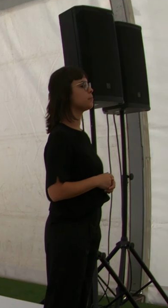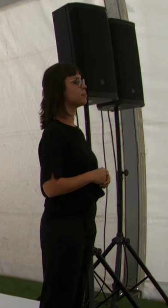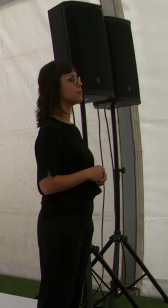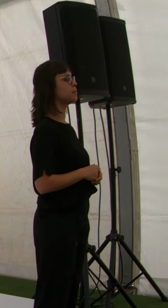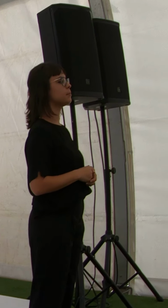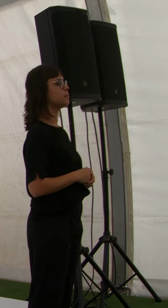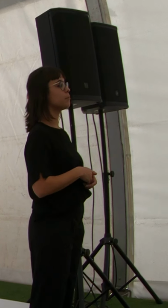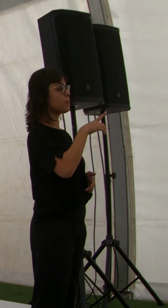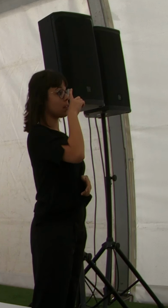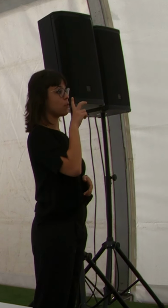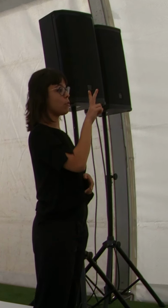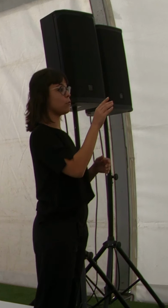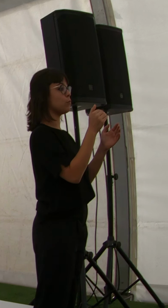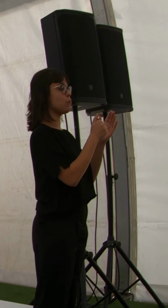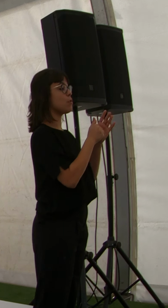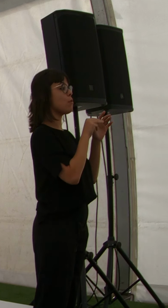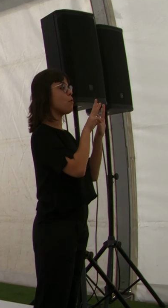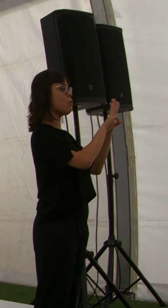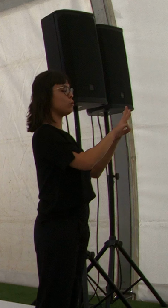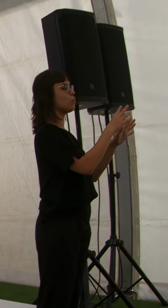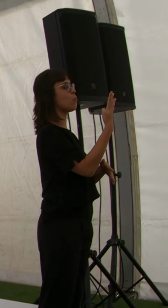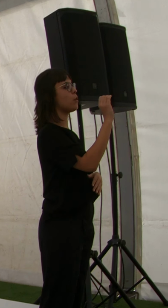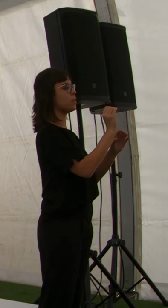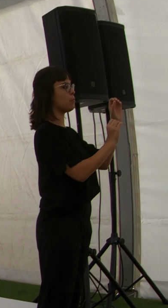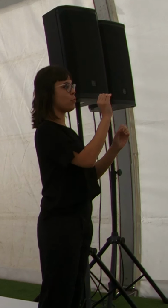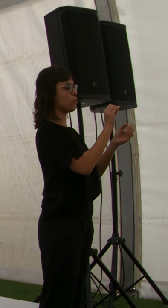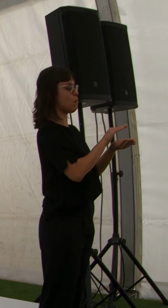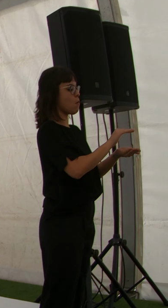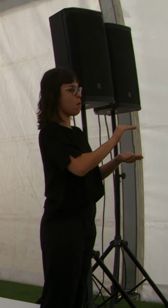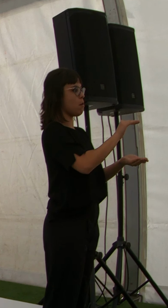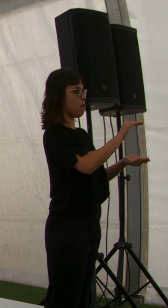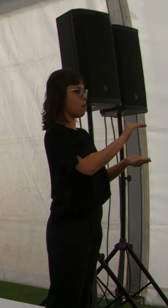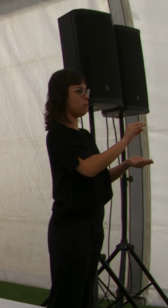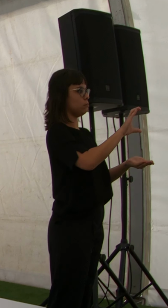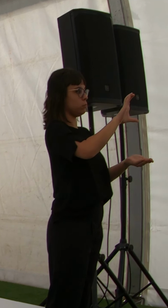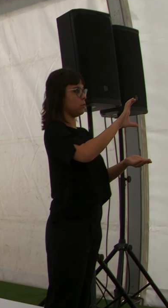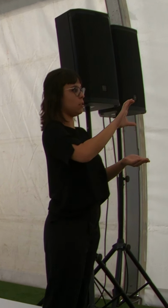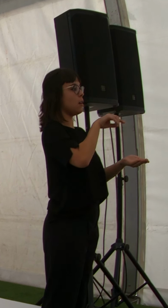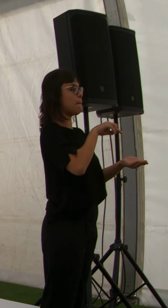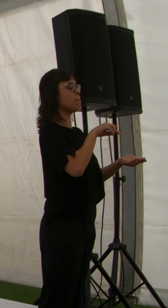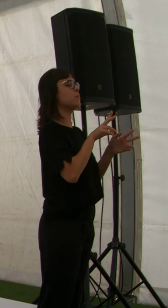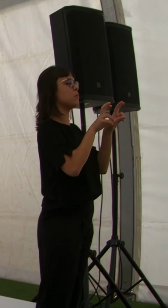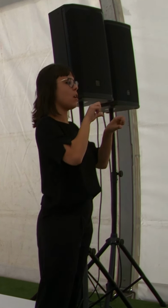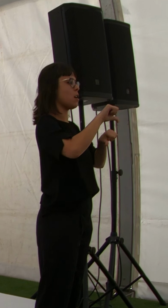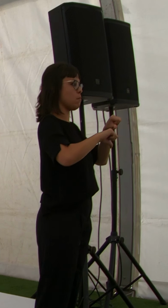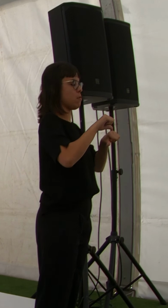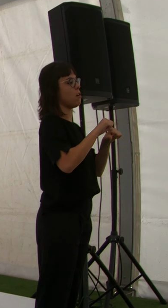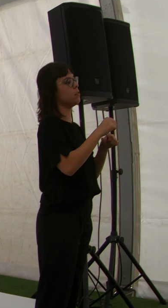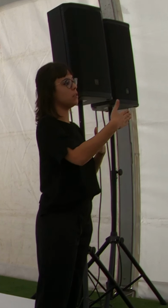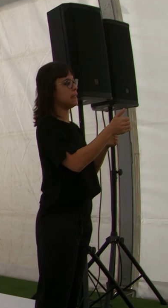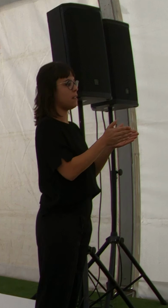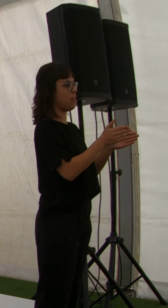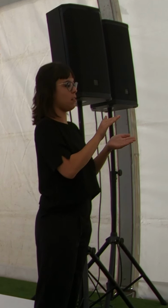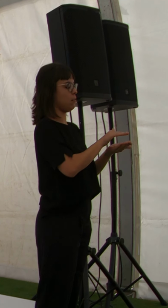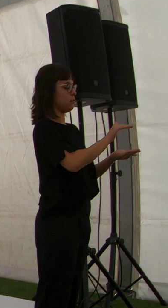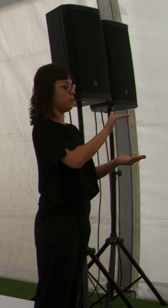sus baterías de 2008 estaban en un 40% de espacio dentro del cajón de la batería ocupado por la química, por lo que son las celdas, y